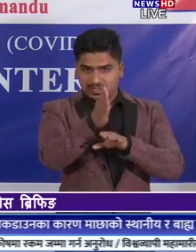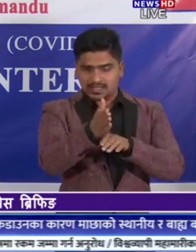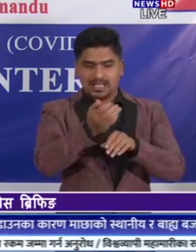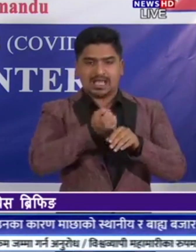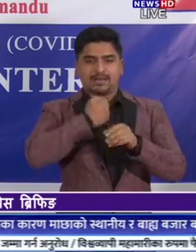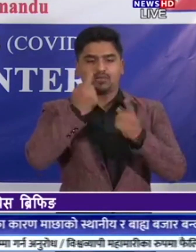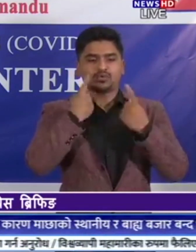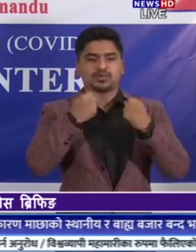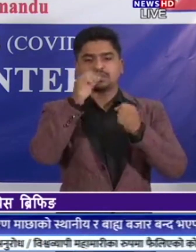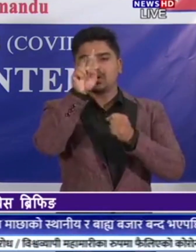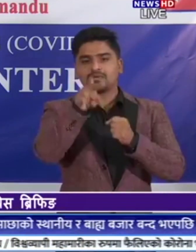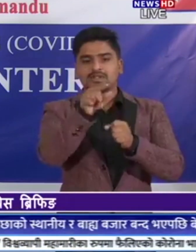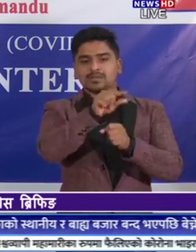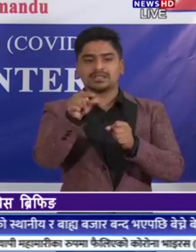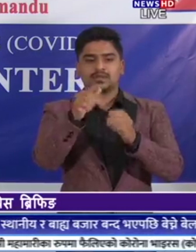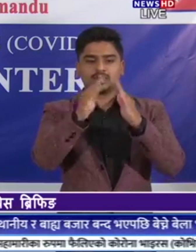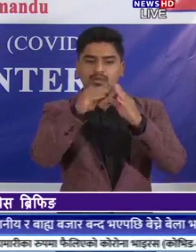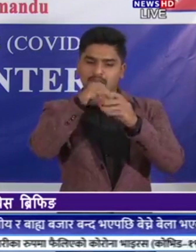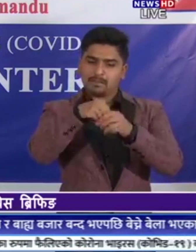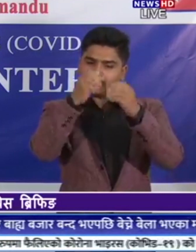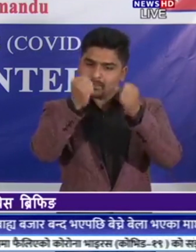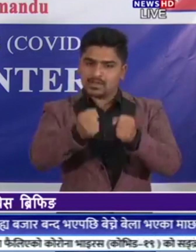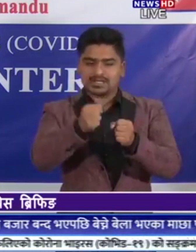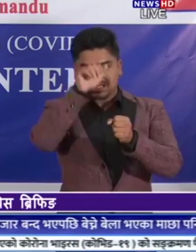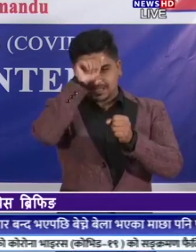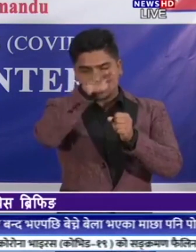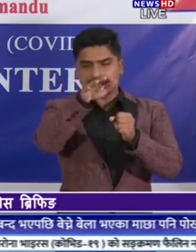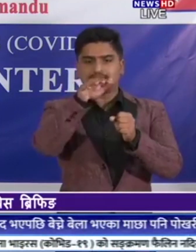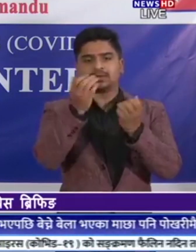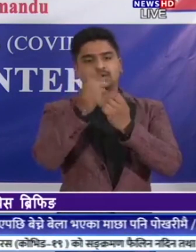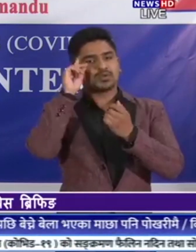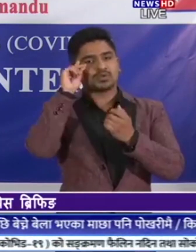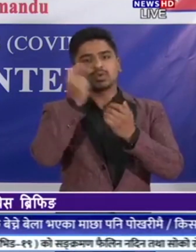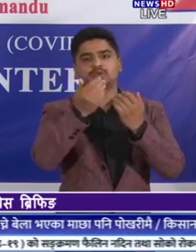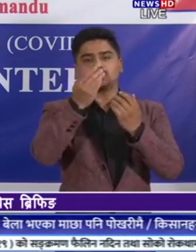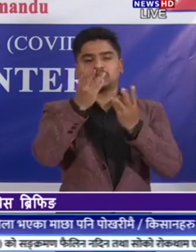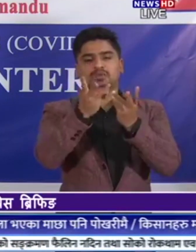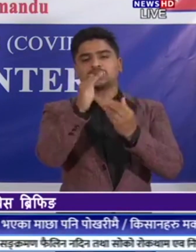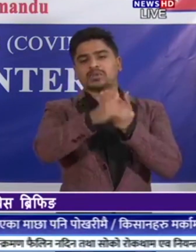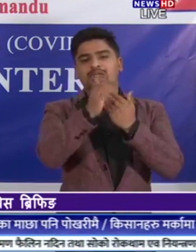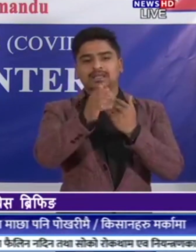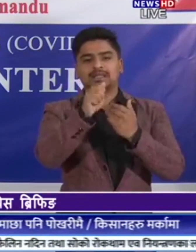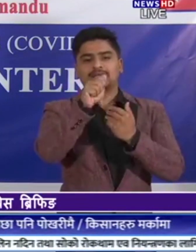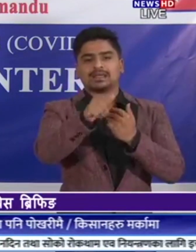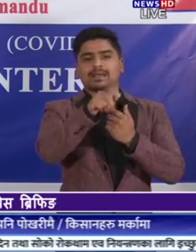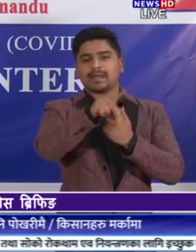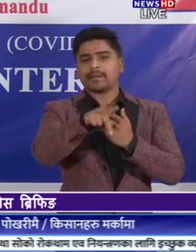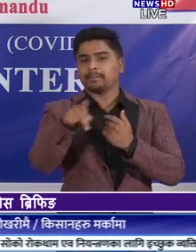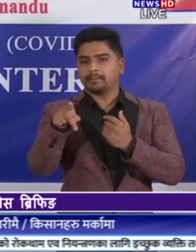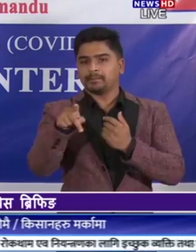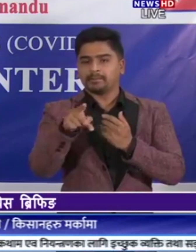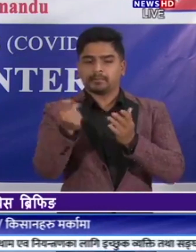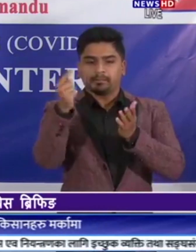आपना स्वास्ति की श्तितिको बारें में ही वह लामrit प्ररेका थायो